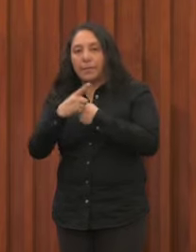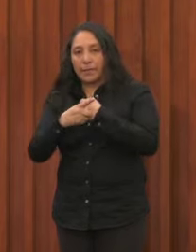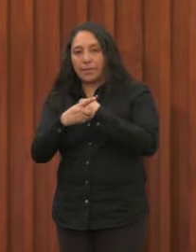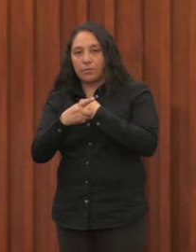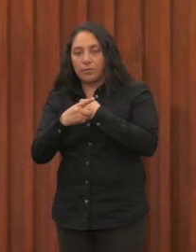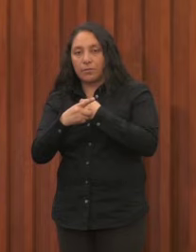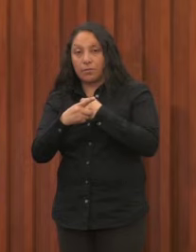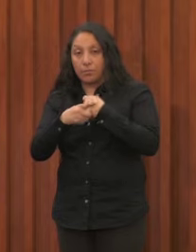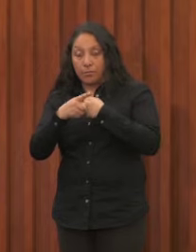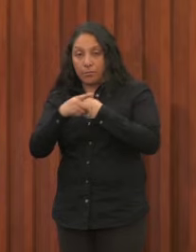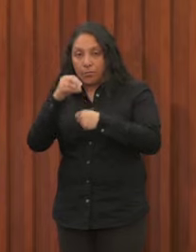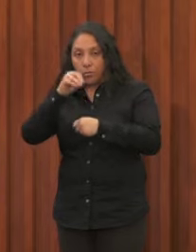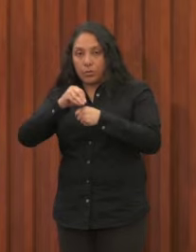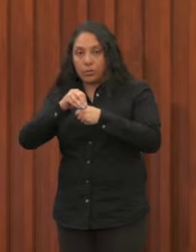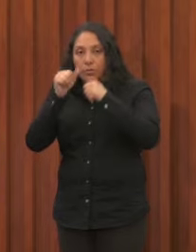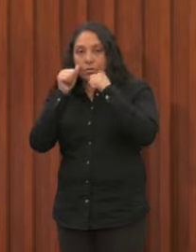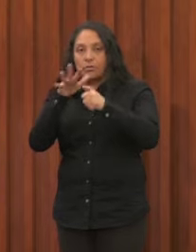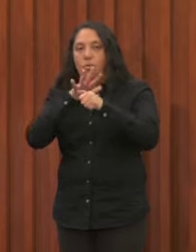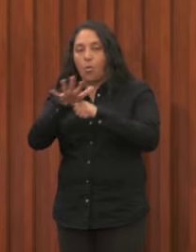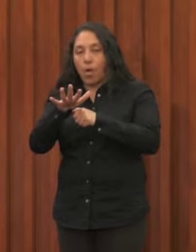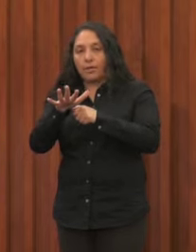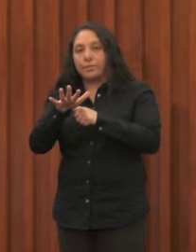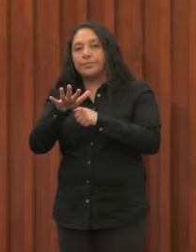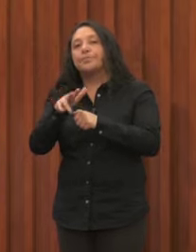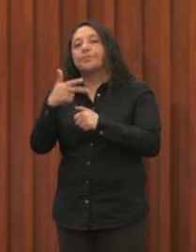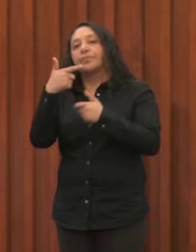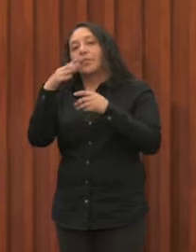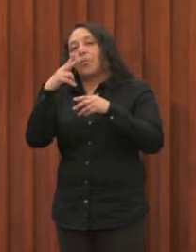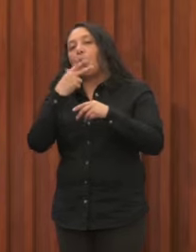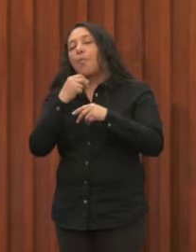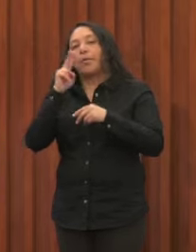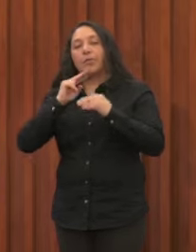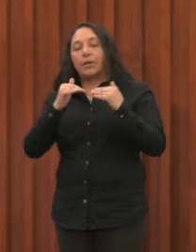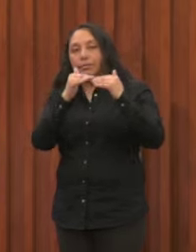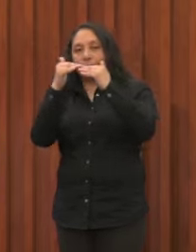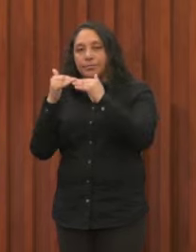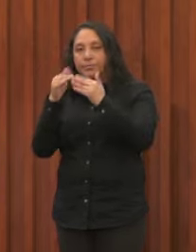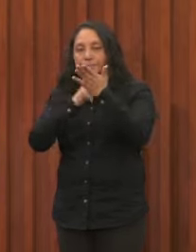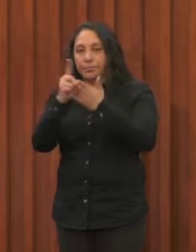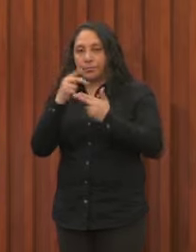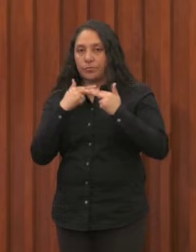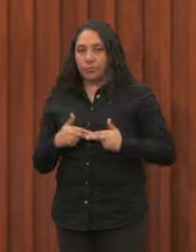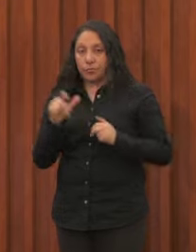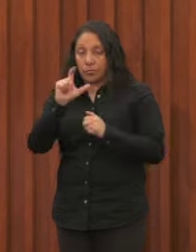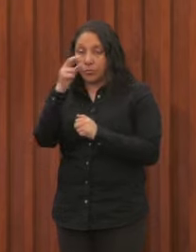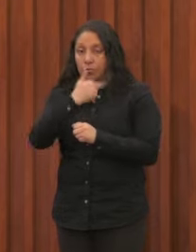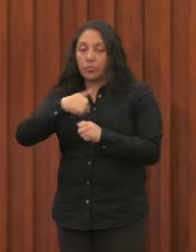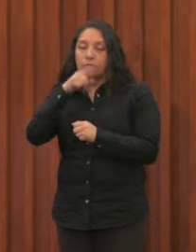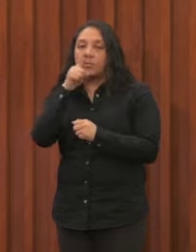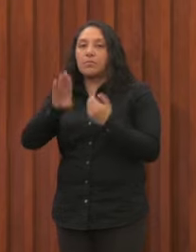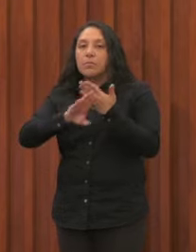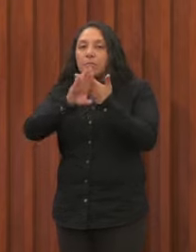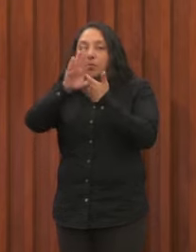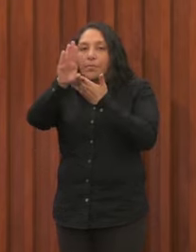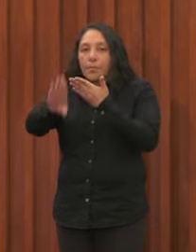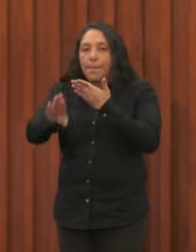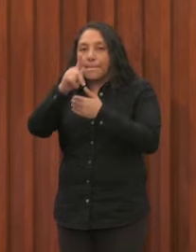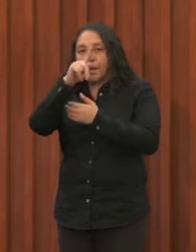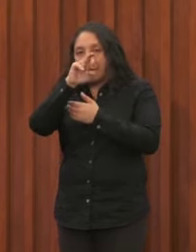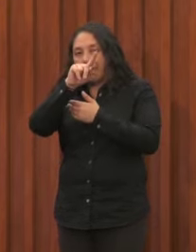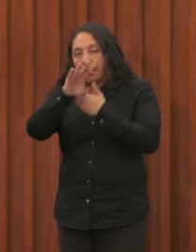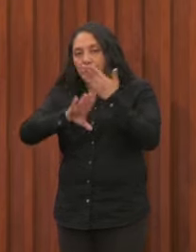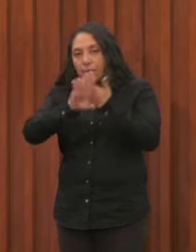de género y de derechos humanos. Y cuando hablamos de prevenir, no podemos prevenir si no empezamos